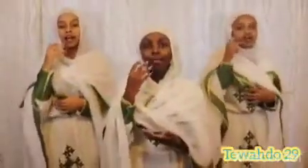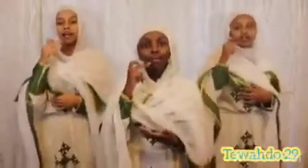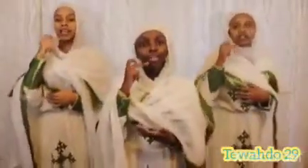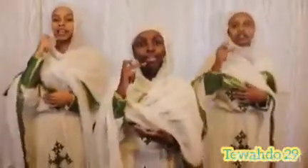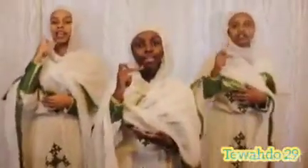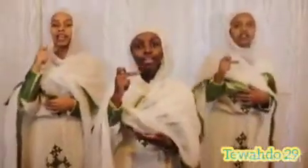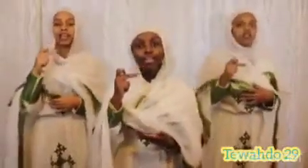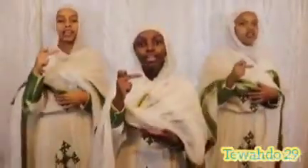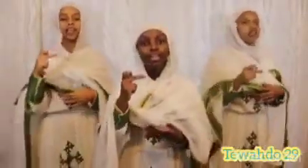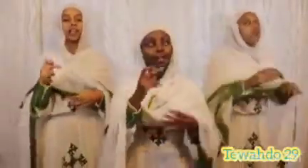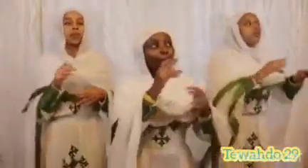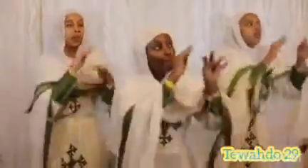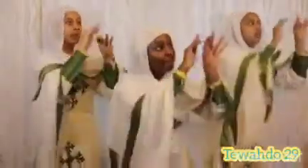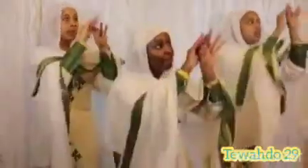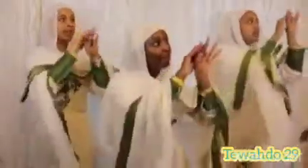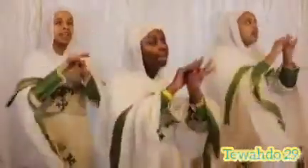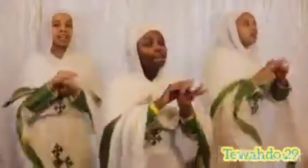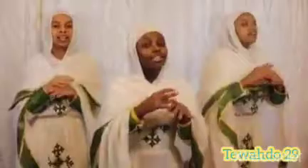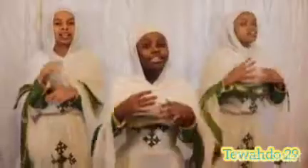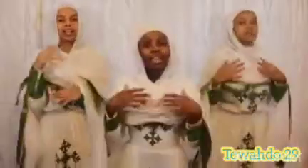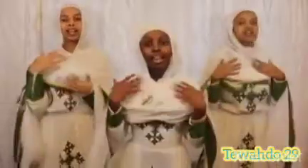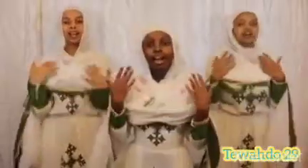ለማርያም ድንግል መንበረ ተላ